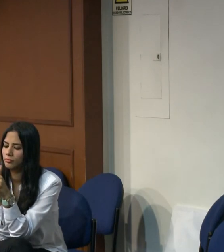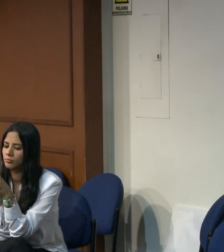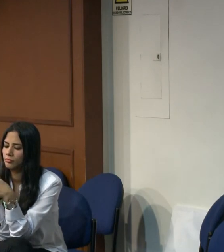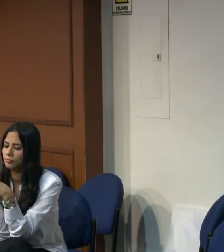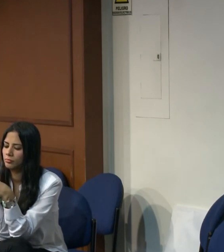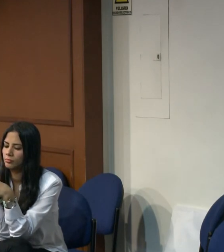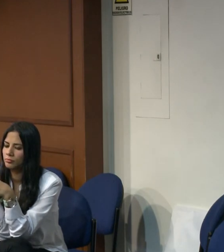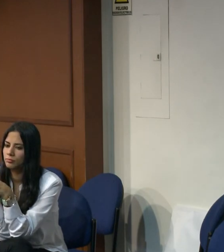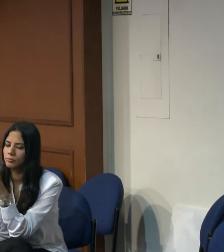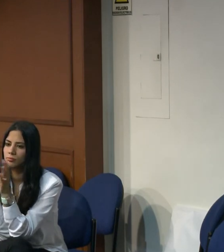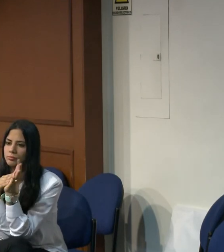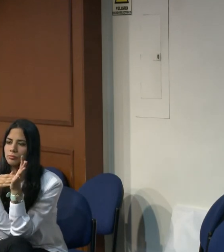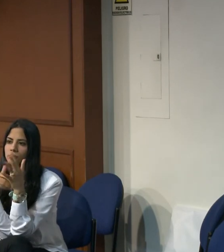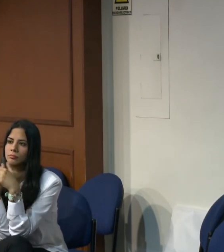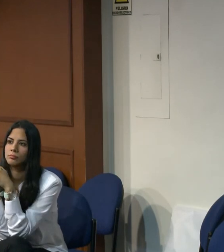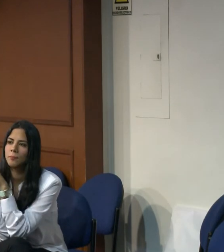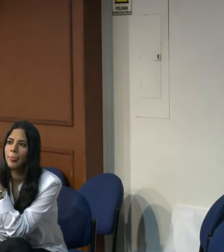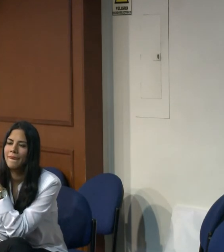imaginarios